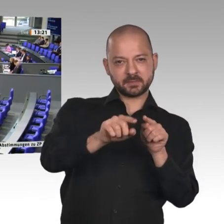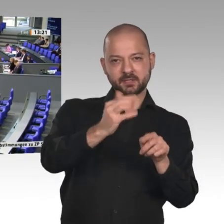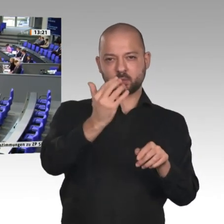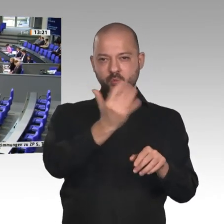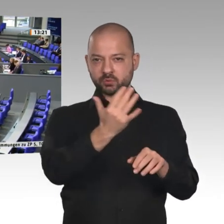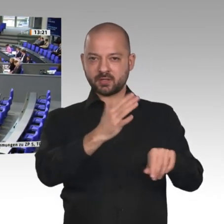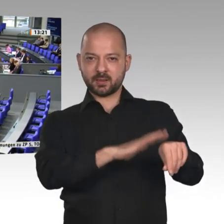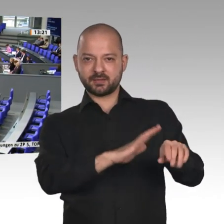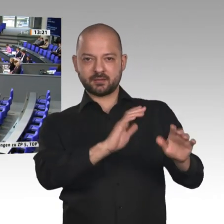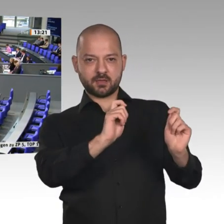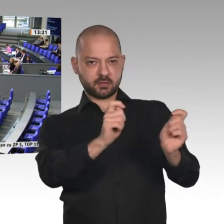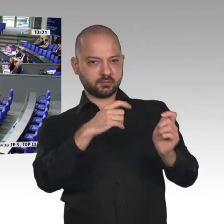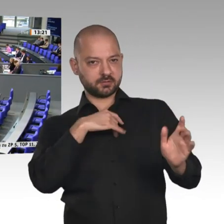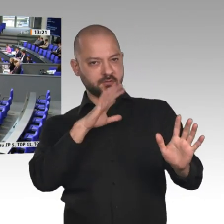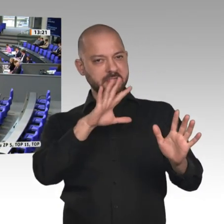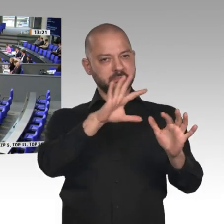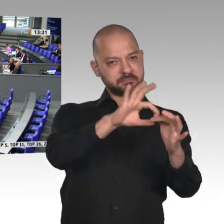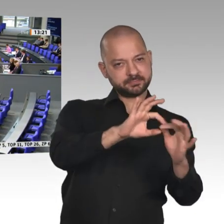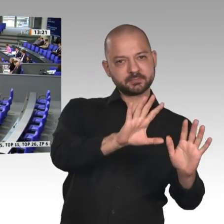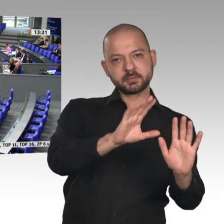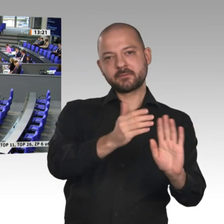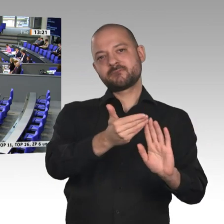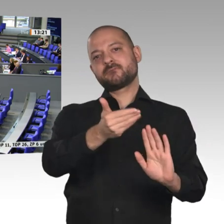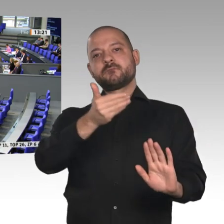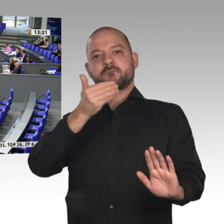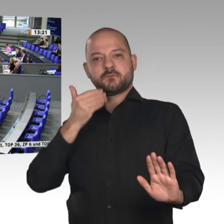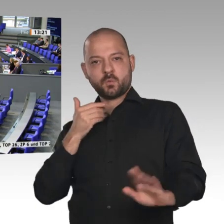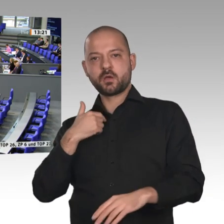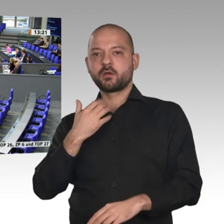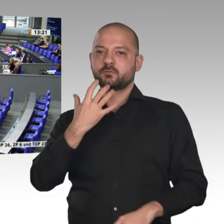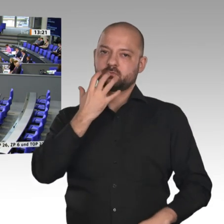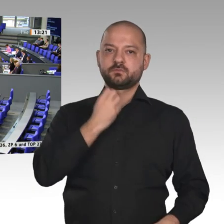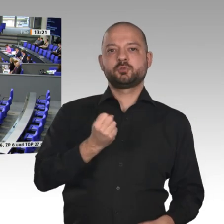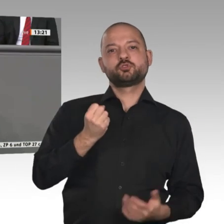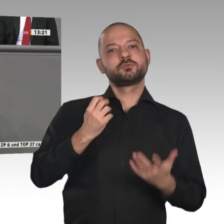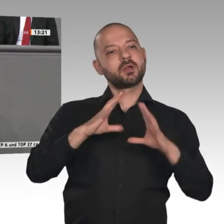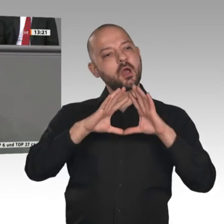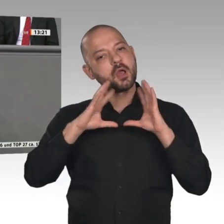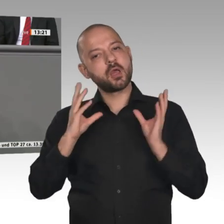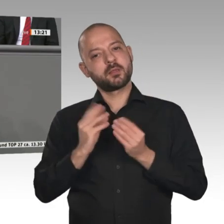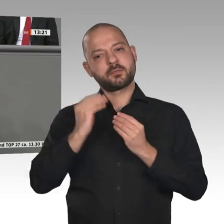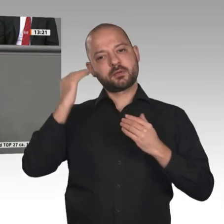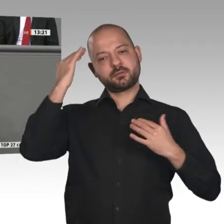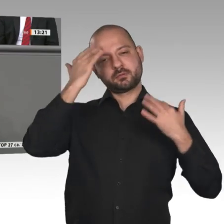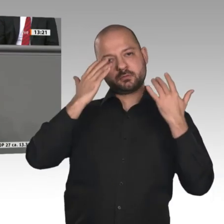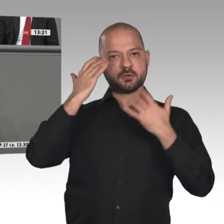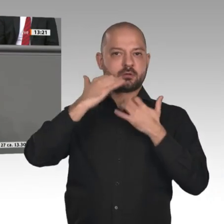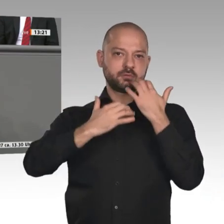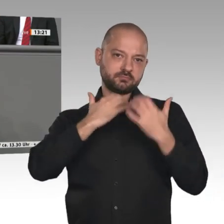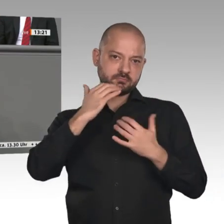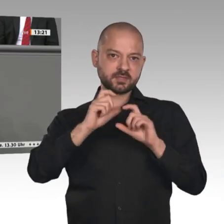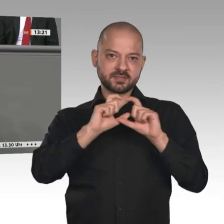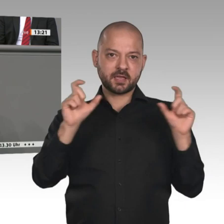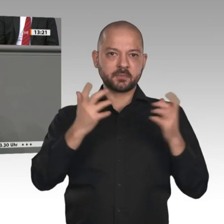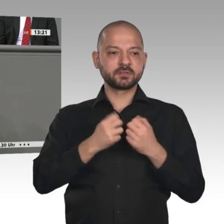die Anträge der Fraktionen von FDP, Grüne und Linke etwas näher eingehe, möchte ich ein paar allgemeine